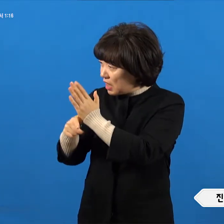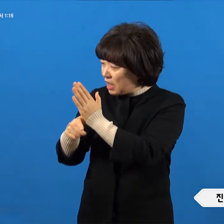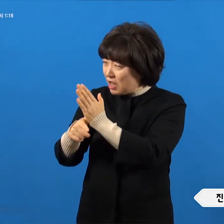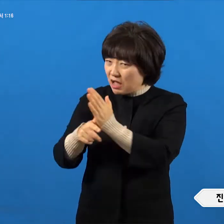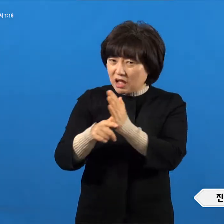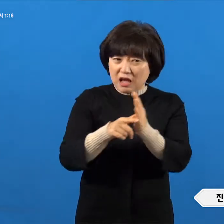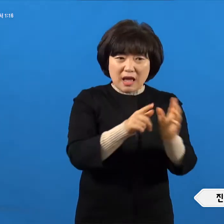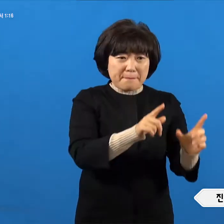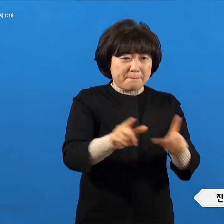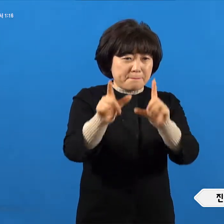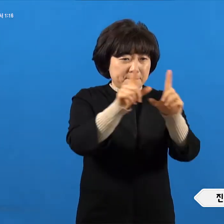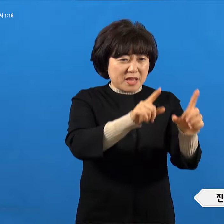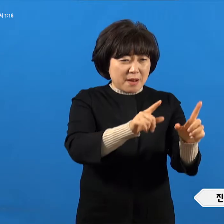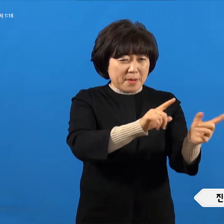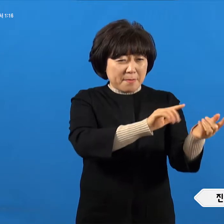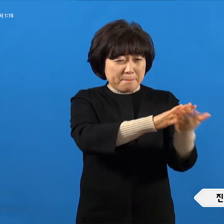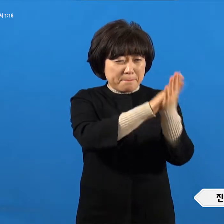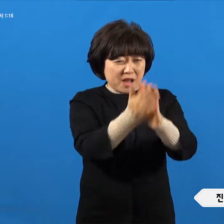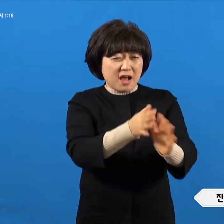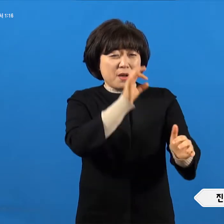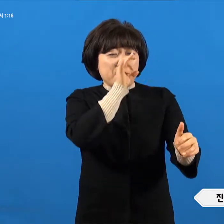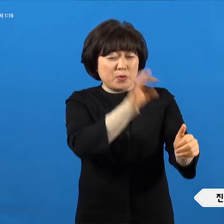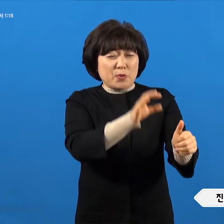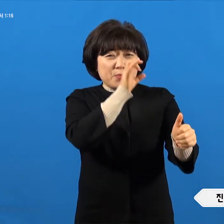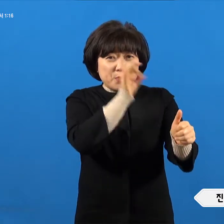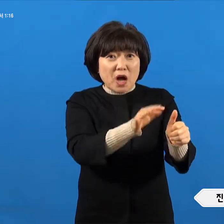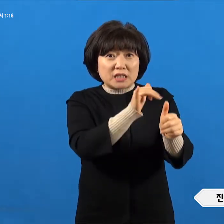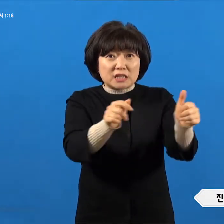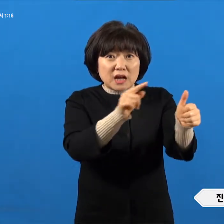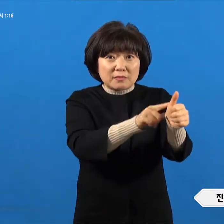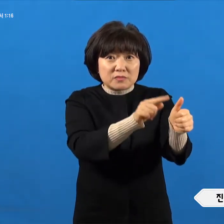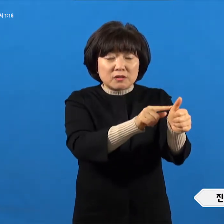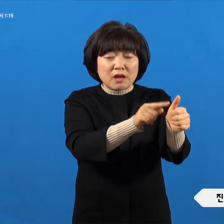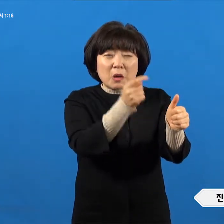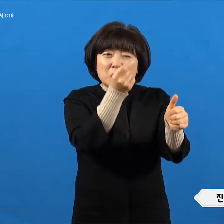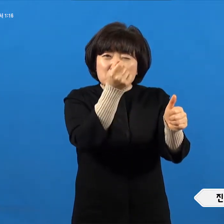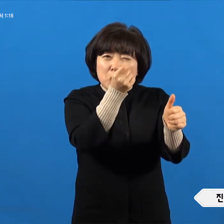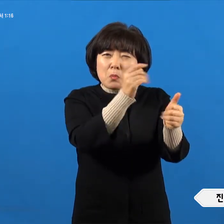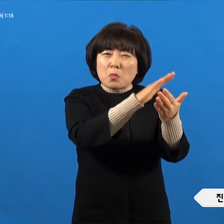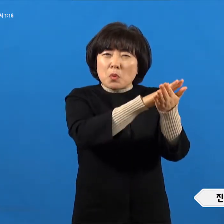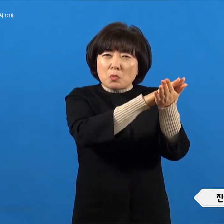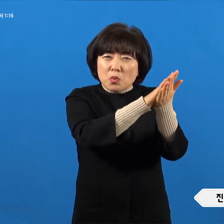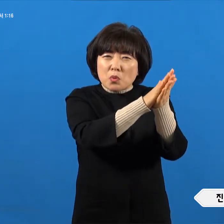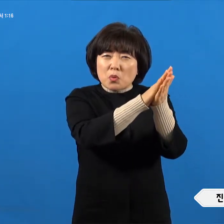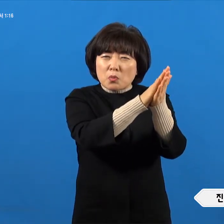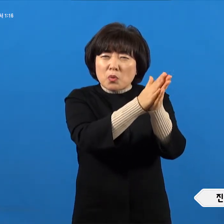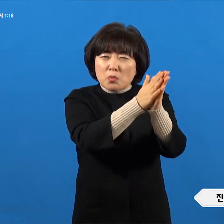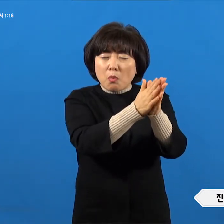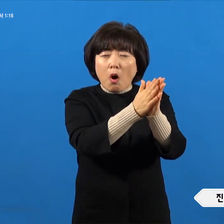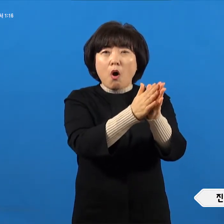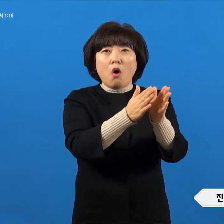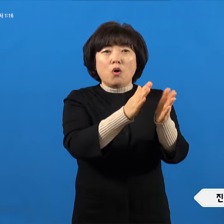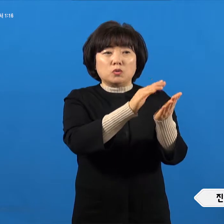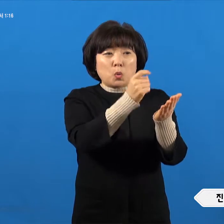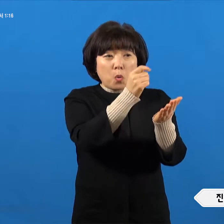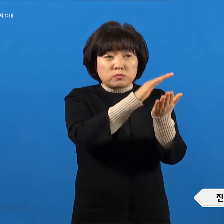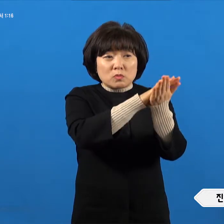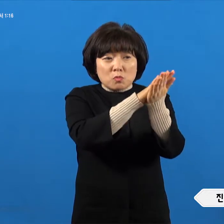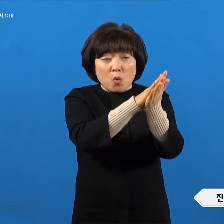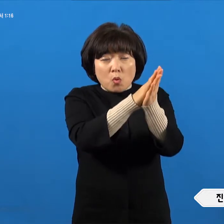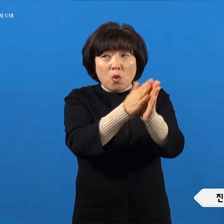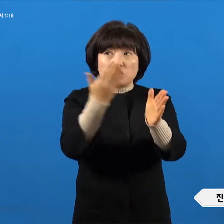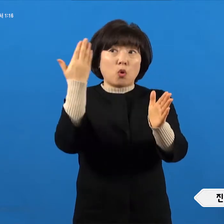것 같지 않은 사람들이 변화되는 모습을 봅니다. 아니, 완전하진 않지만 전과 같지 않습니다.